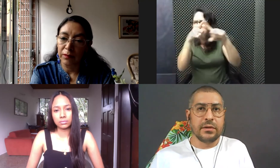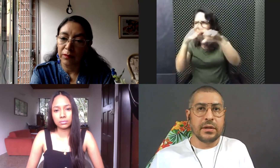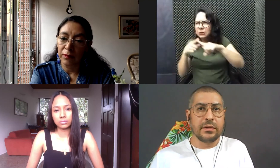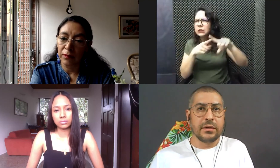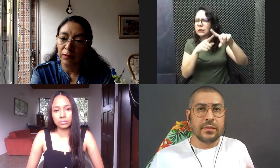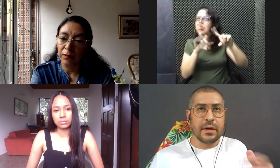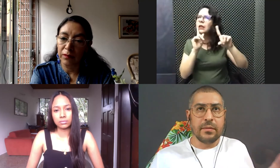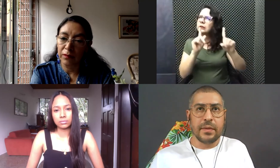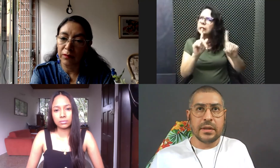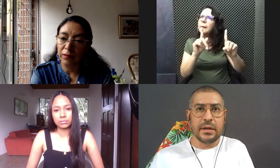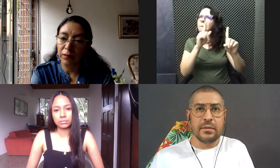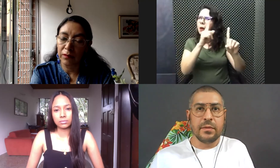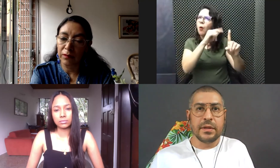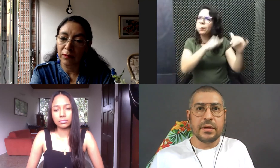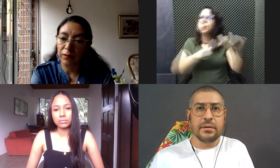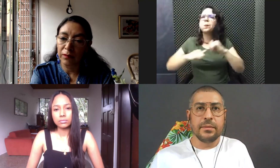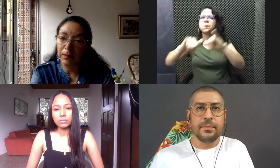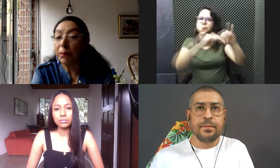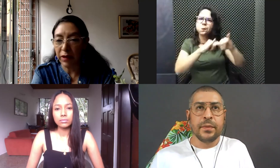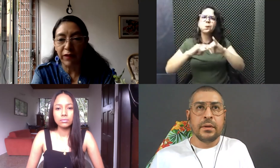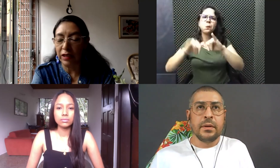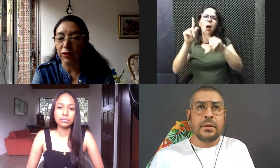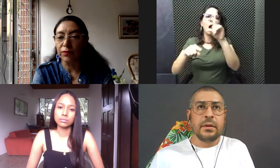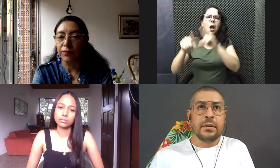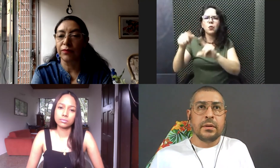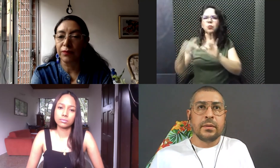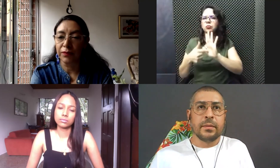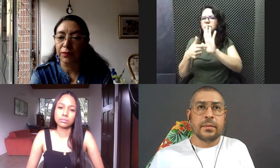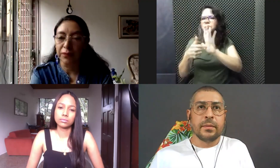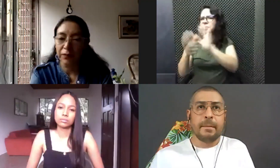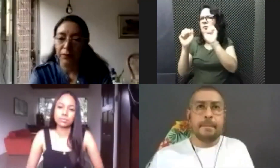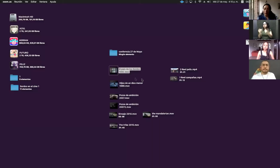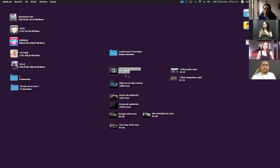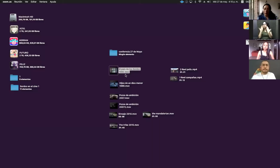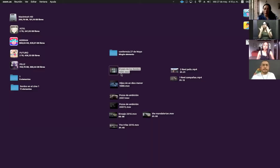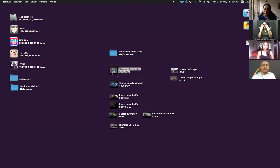comunidades sordas. Entonces voy a compartirlo un momentico. Perfecto.